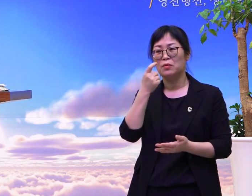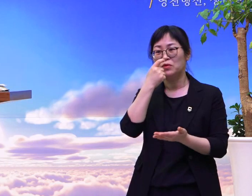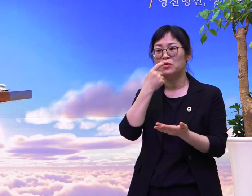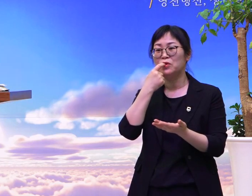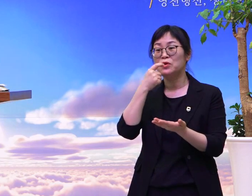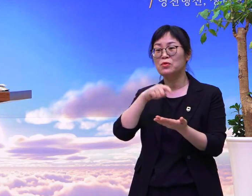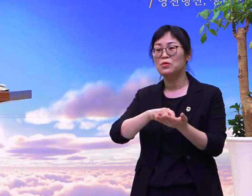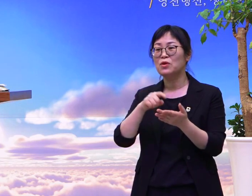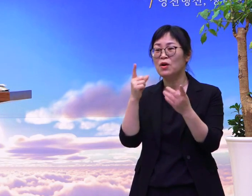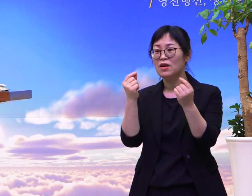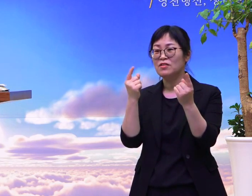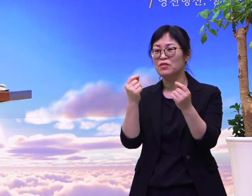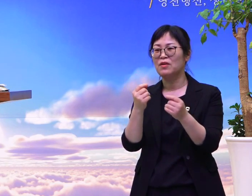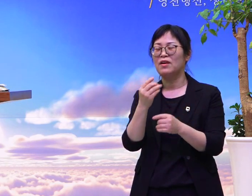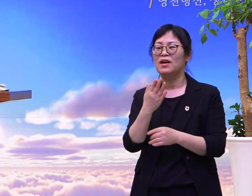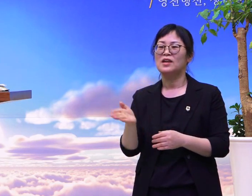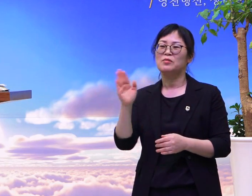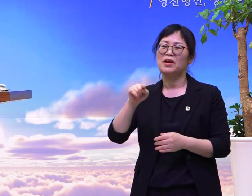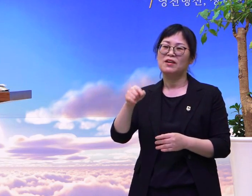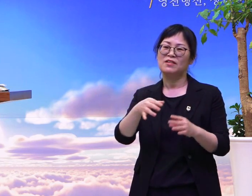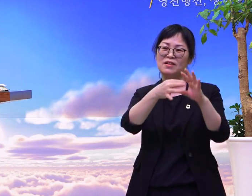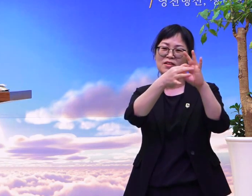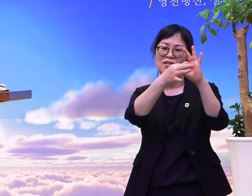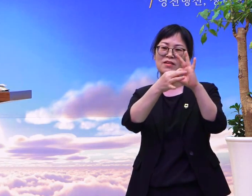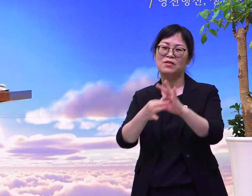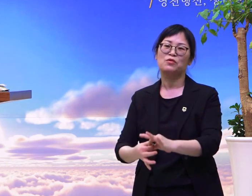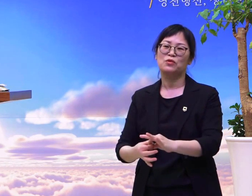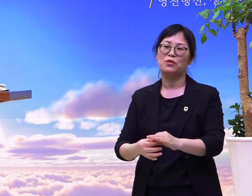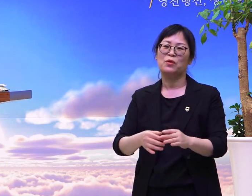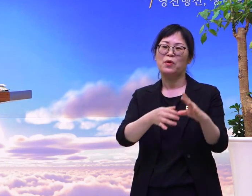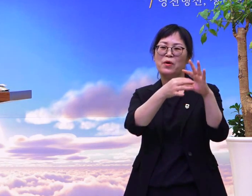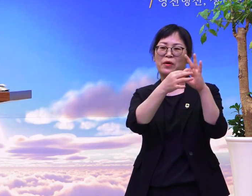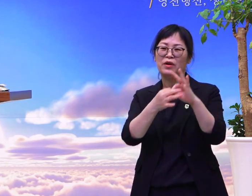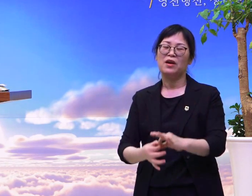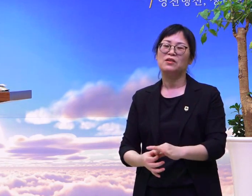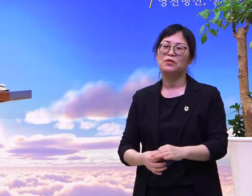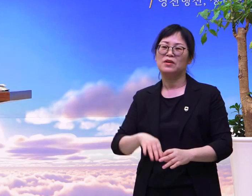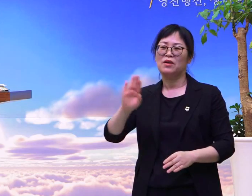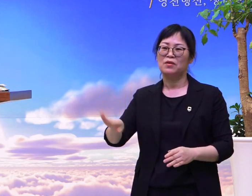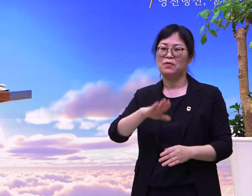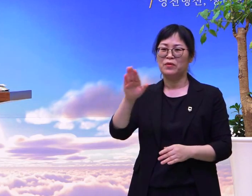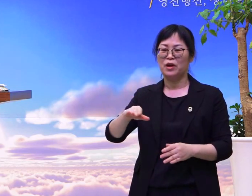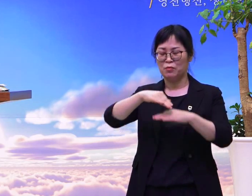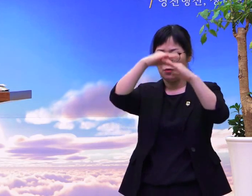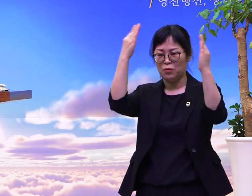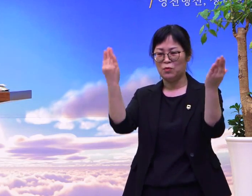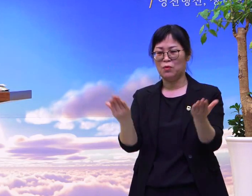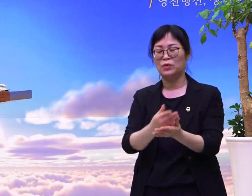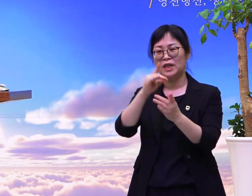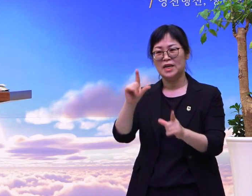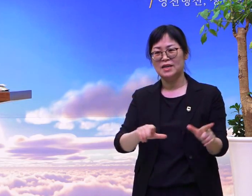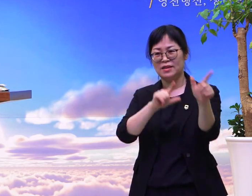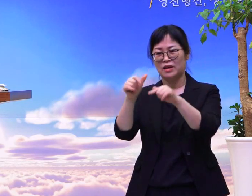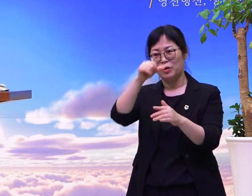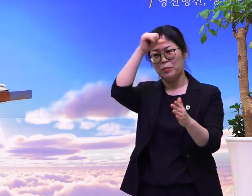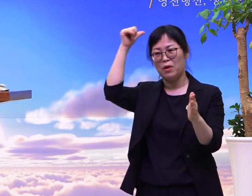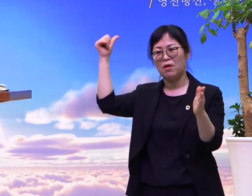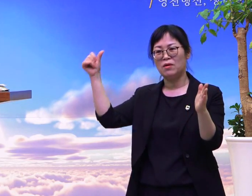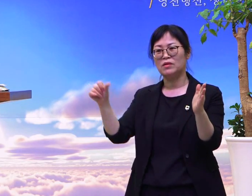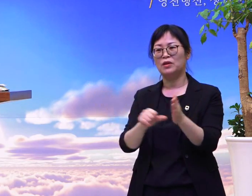같지만 이것을 지속적으로 계속해서 우리의 온 인생에 평생토록 해야 하는